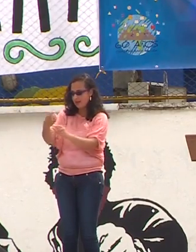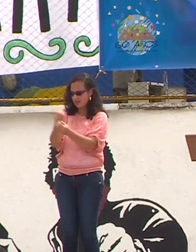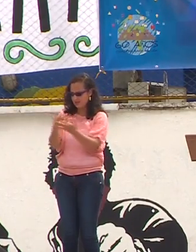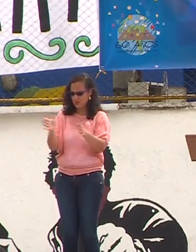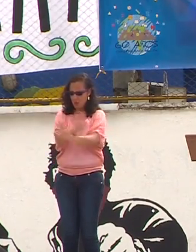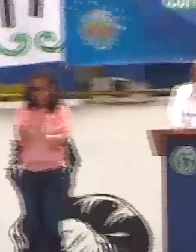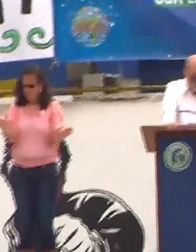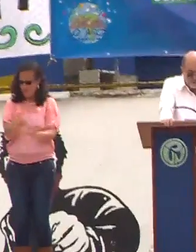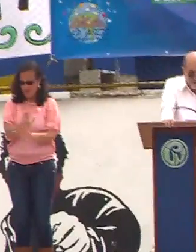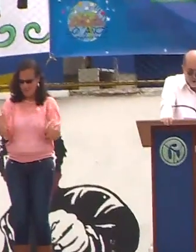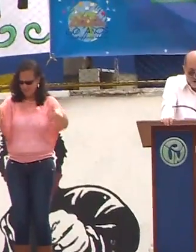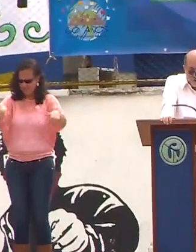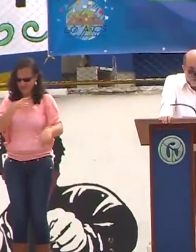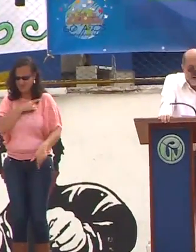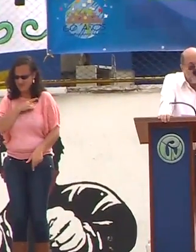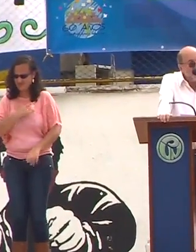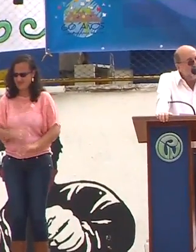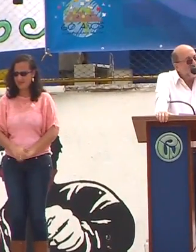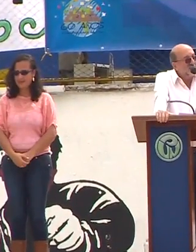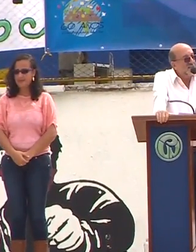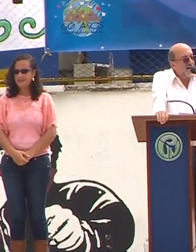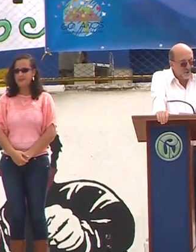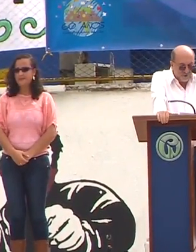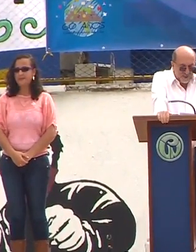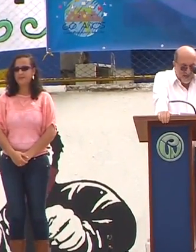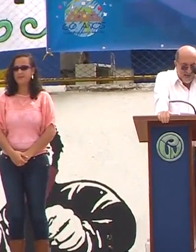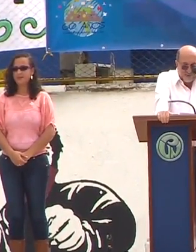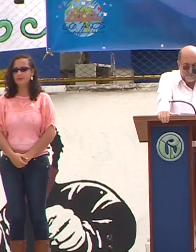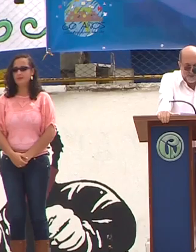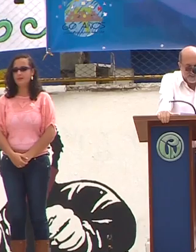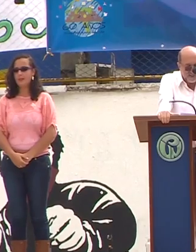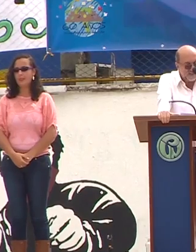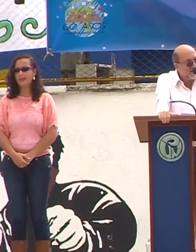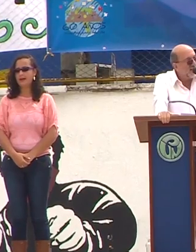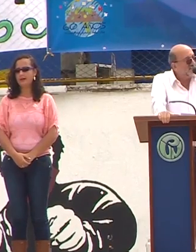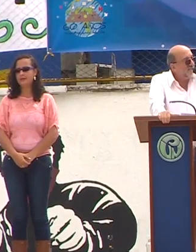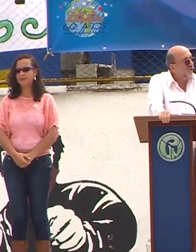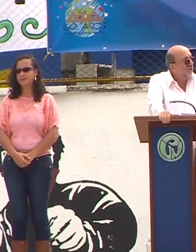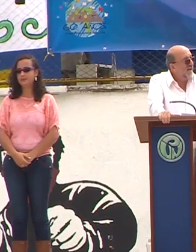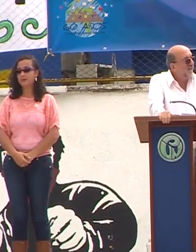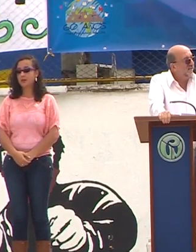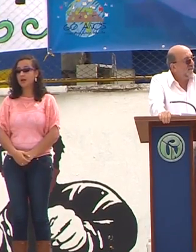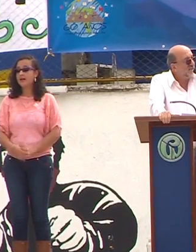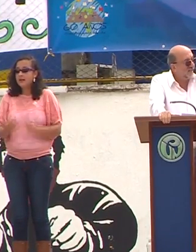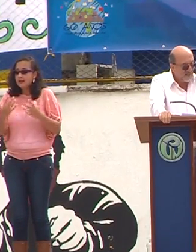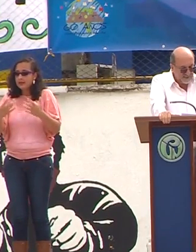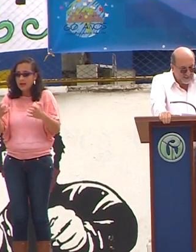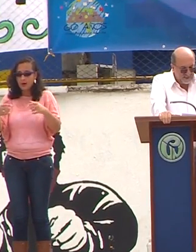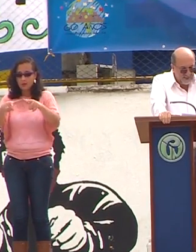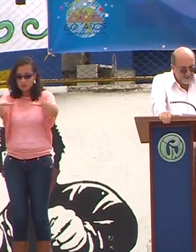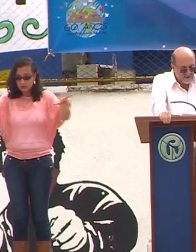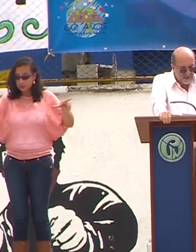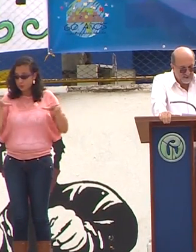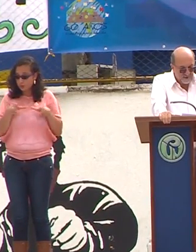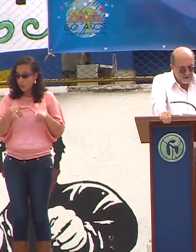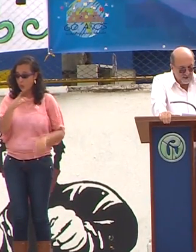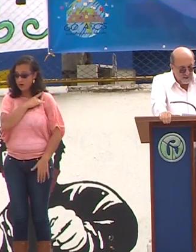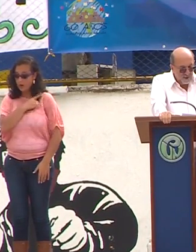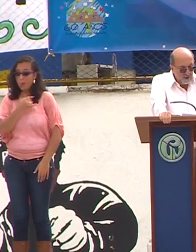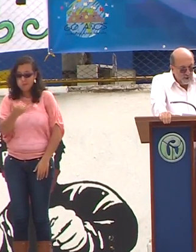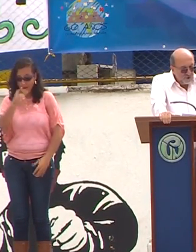Desarmar los cuerpos. Una universidad donde hagan presencia las disonancias y las